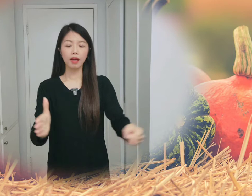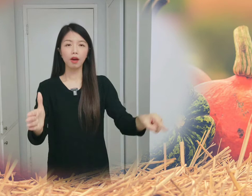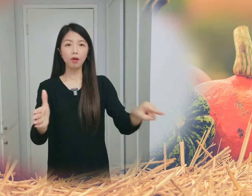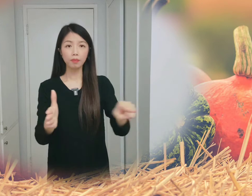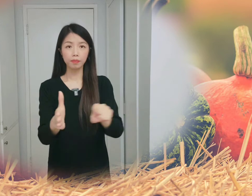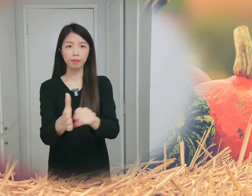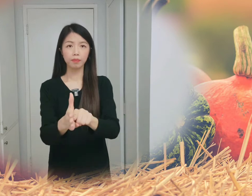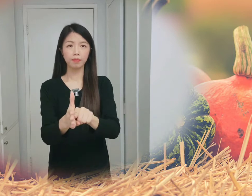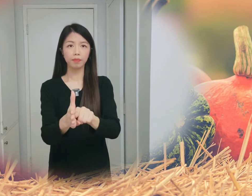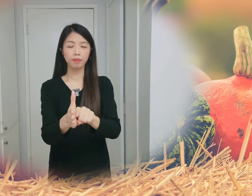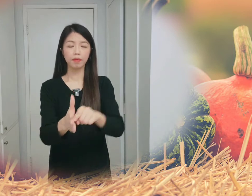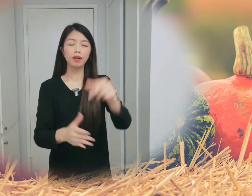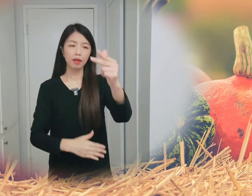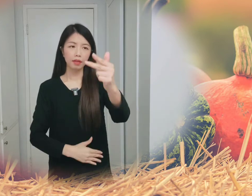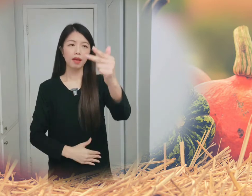하려